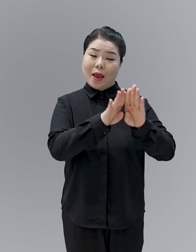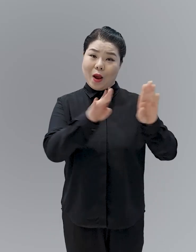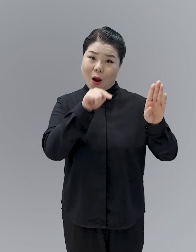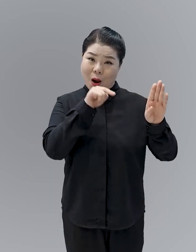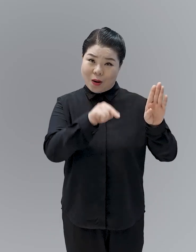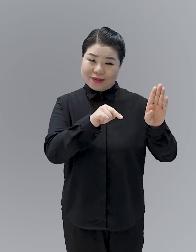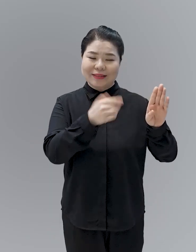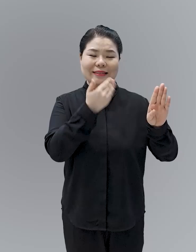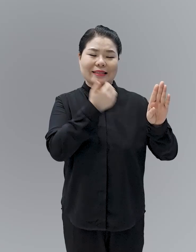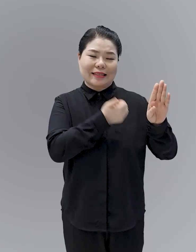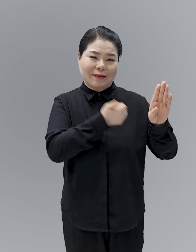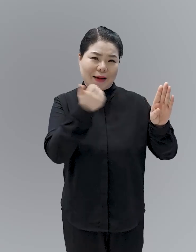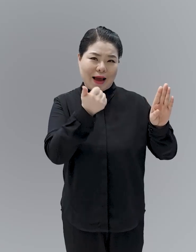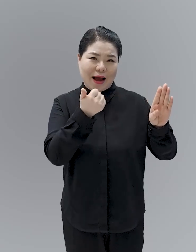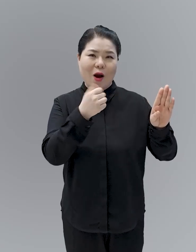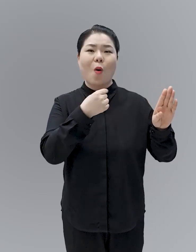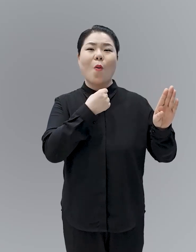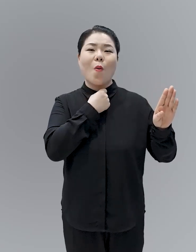그렇게 한 일들.